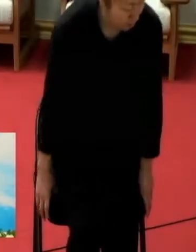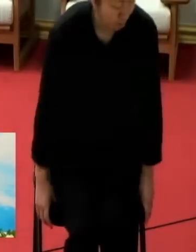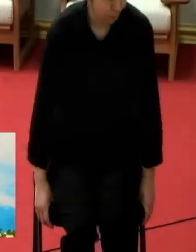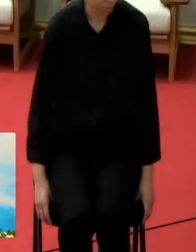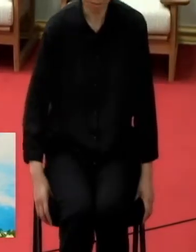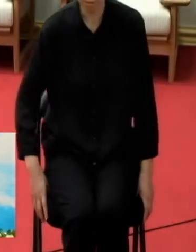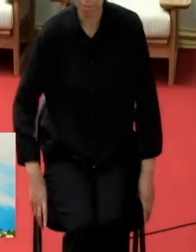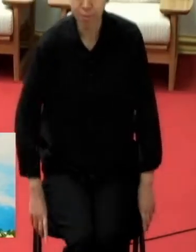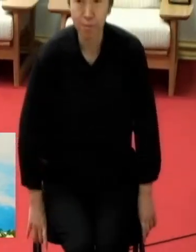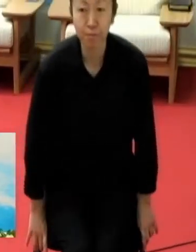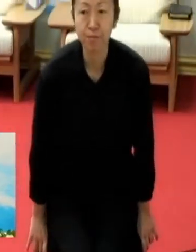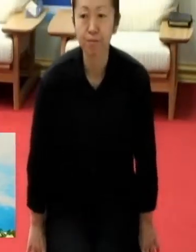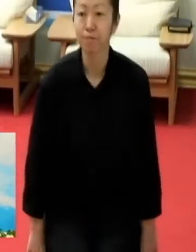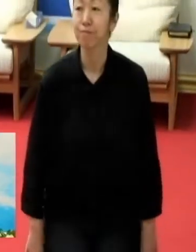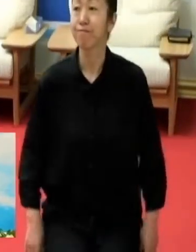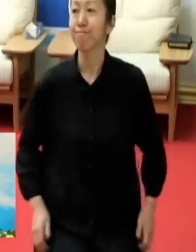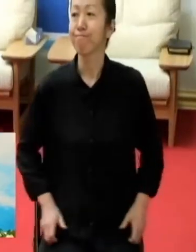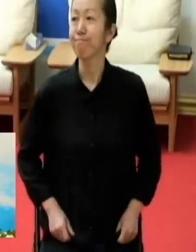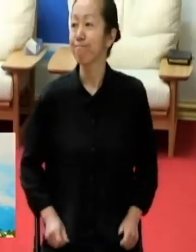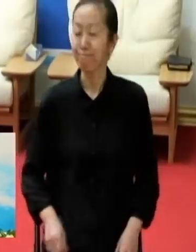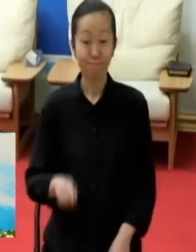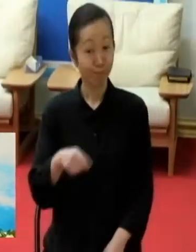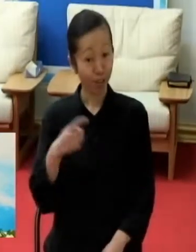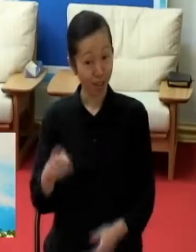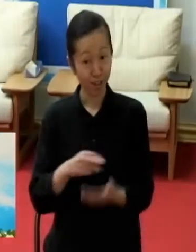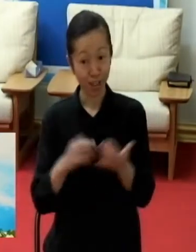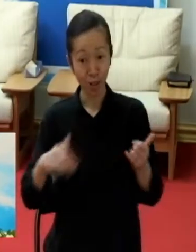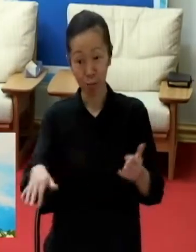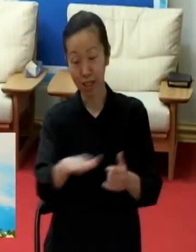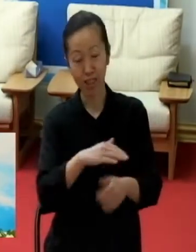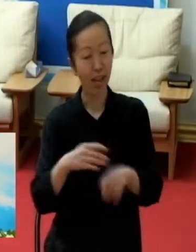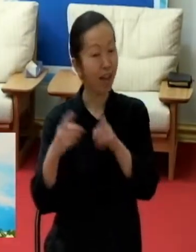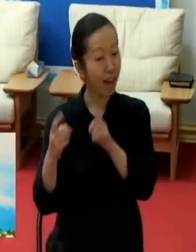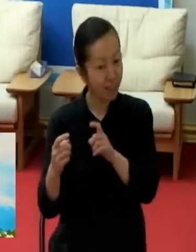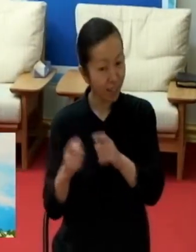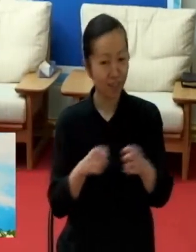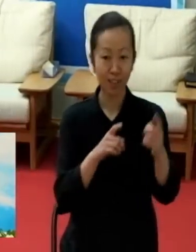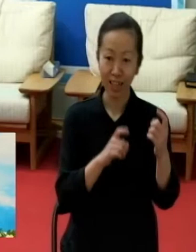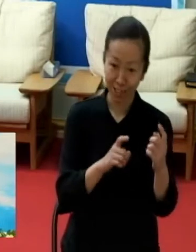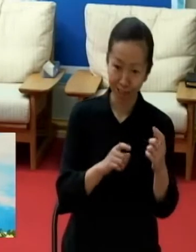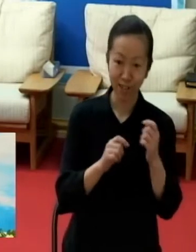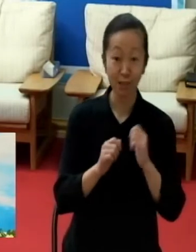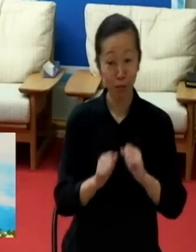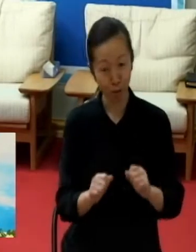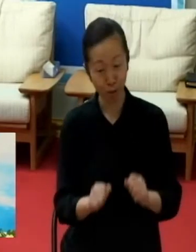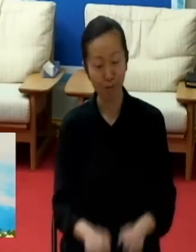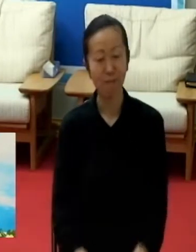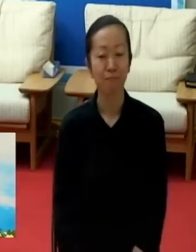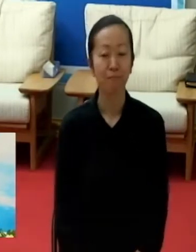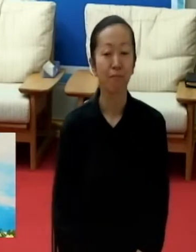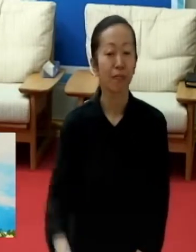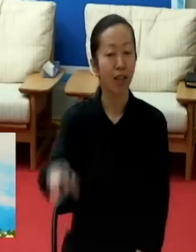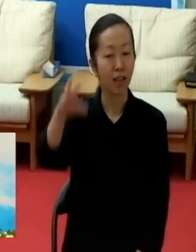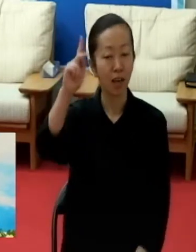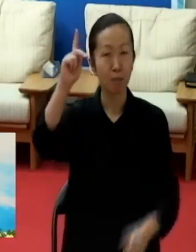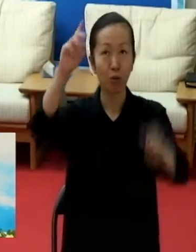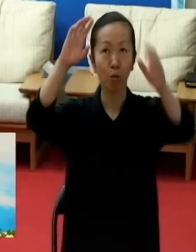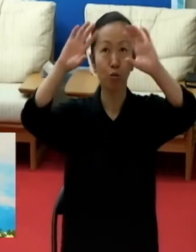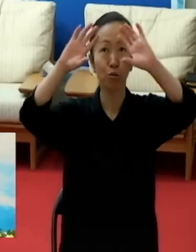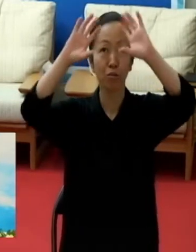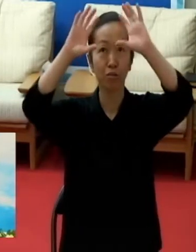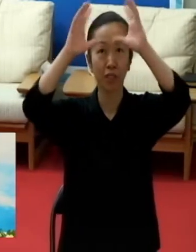옆에 성도님과 인사하겠습니다. 隣の生徒さんと挨拶し 하나님의 ます。 나라의 작품을 만듭시다. 神の国